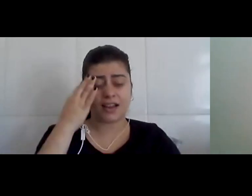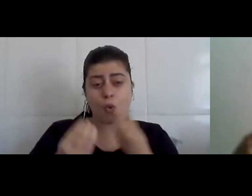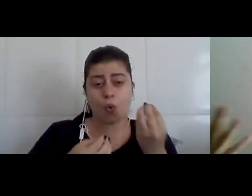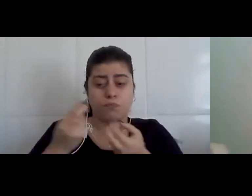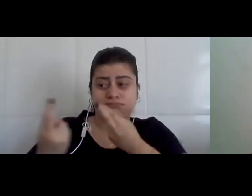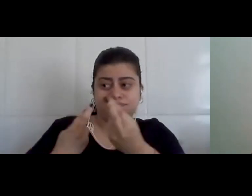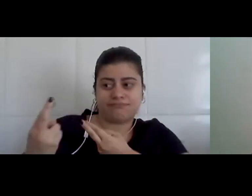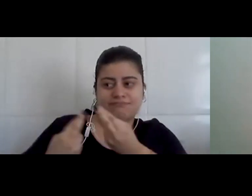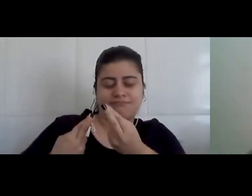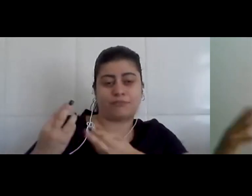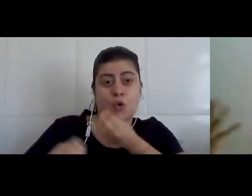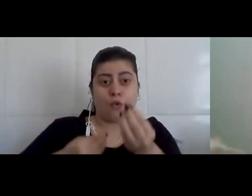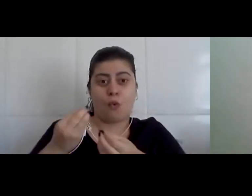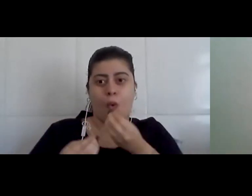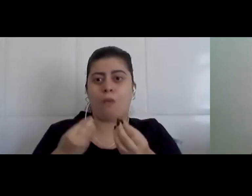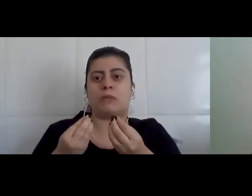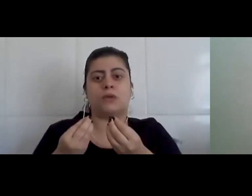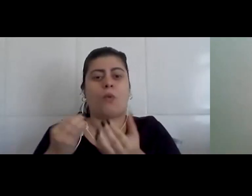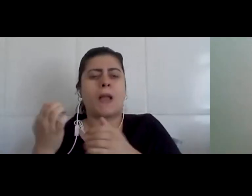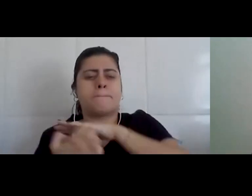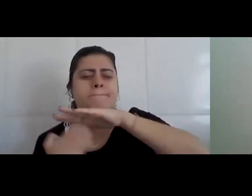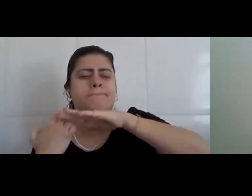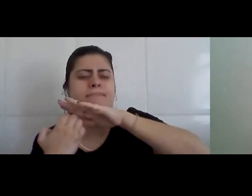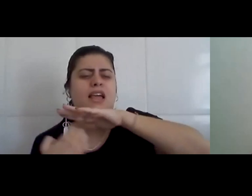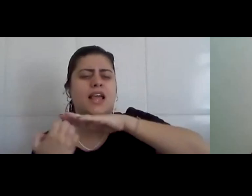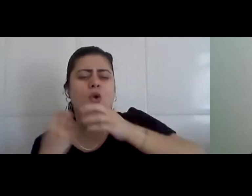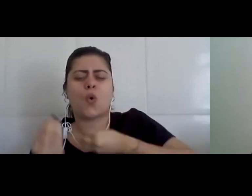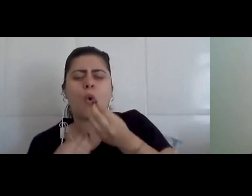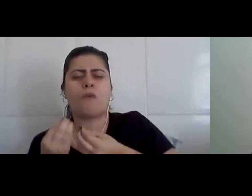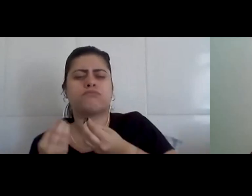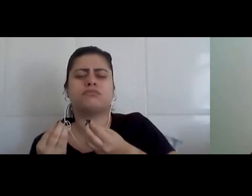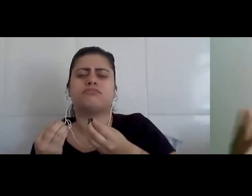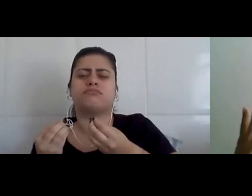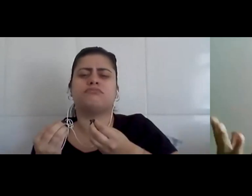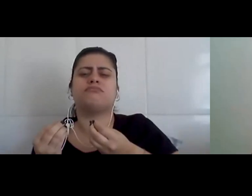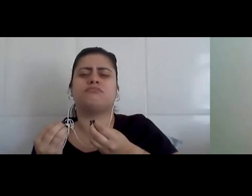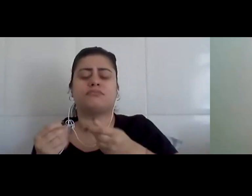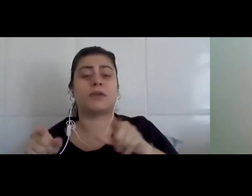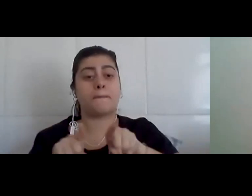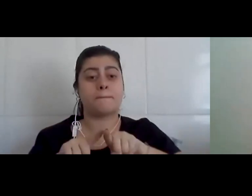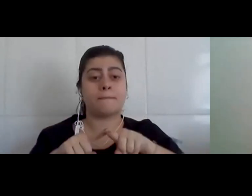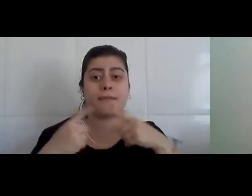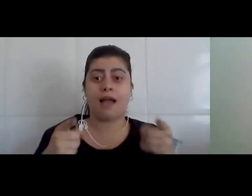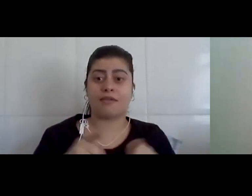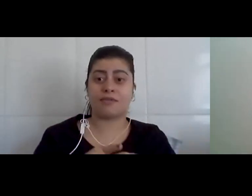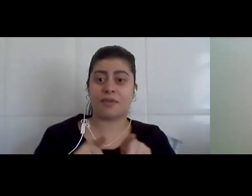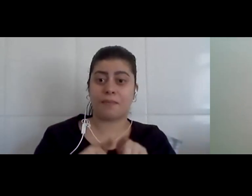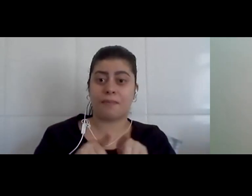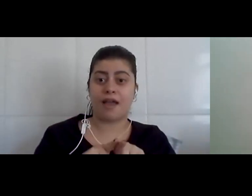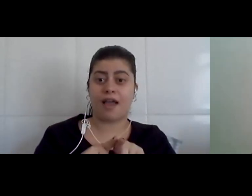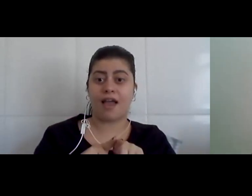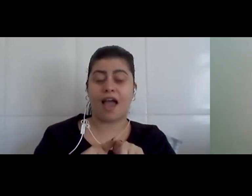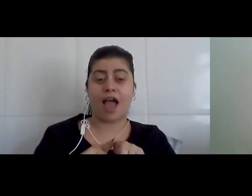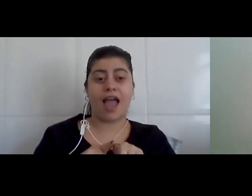o poder das corporações, de como que esse sistema está organizado, mas também, felizmente, de poder renovar nossas